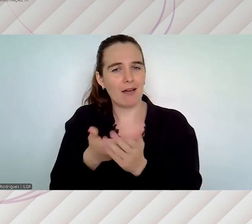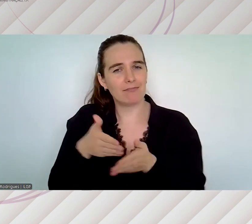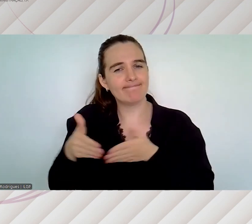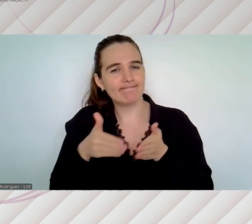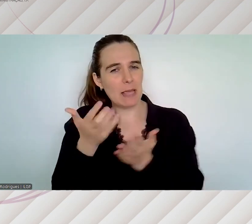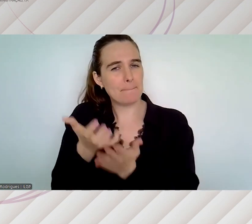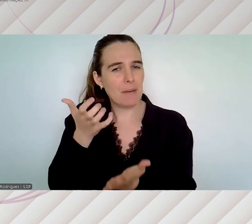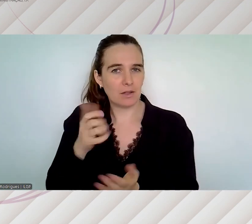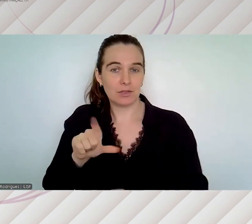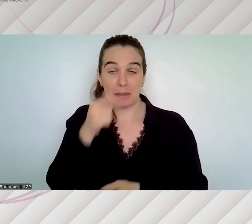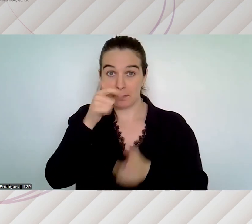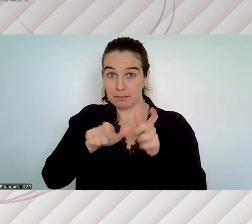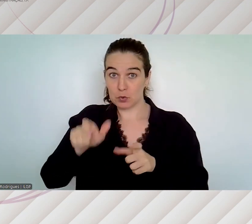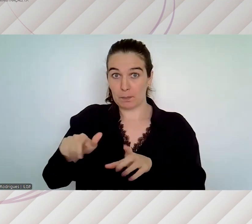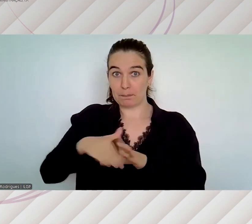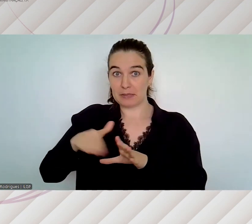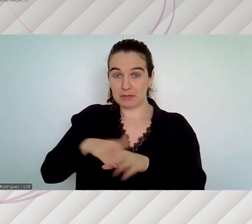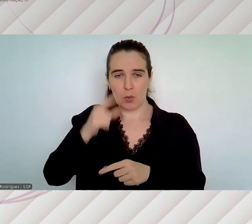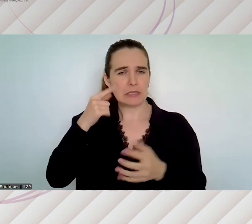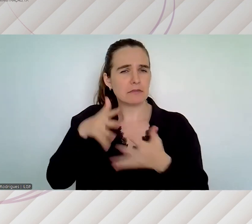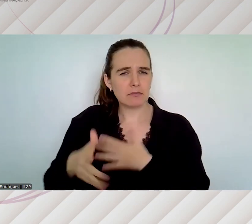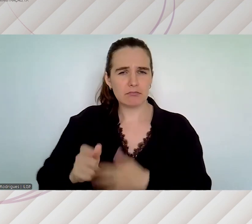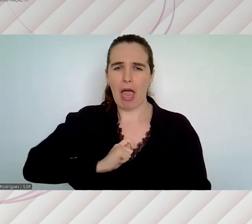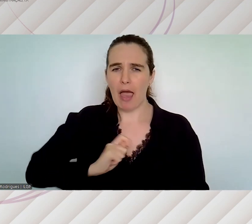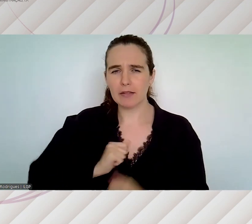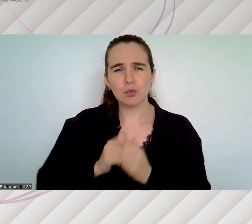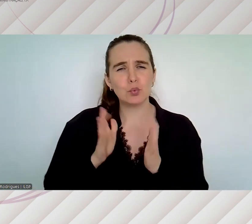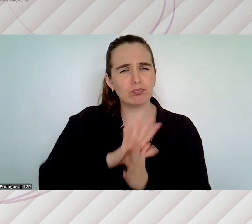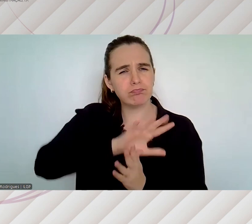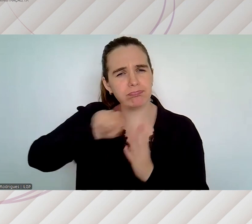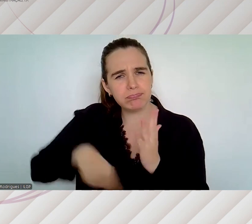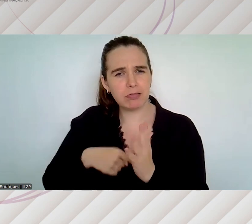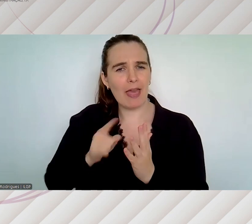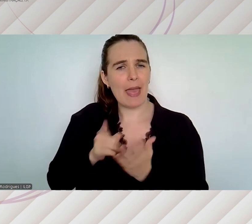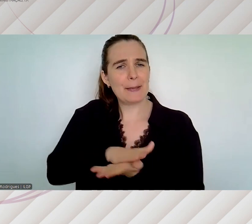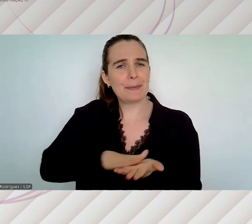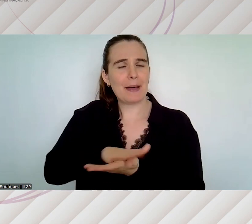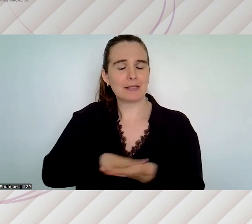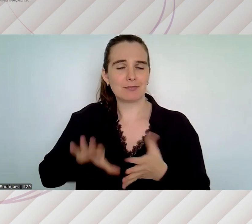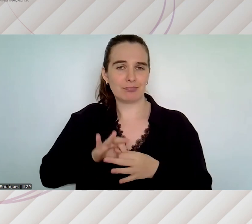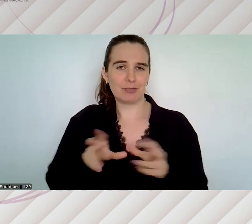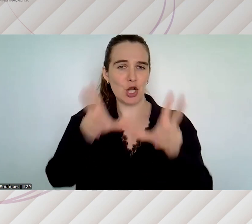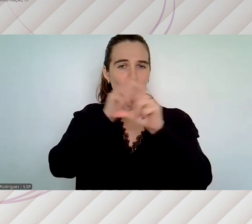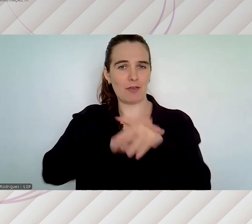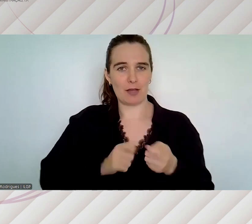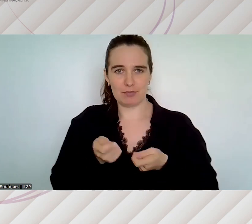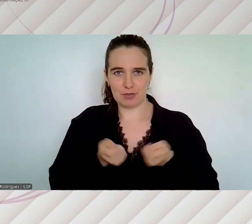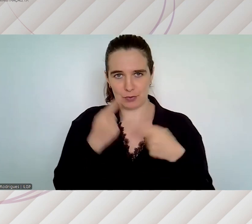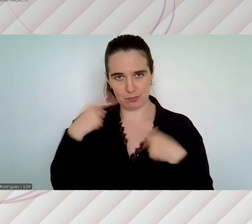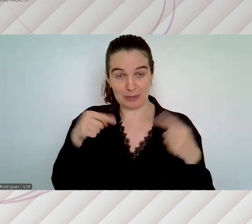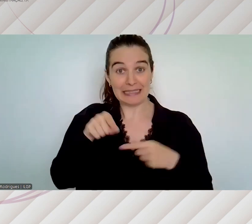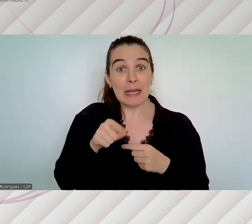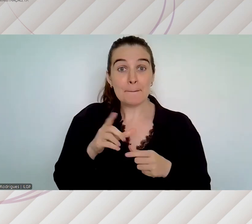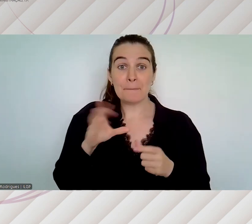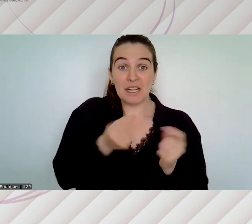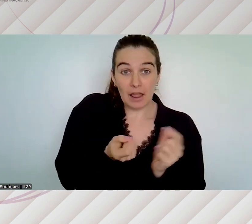para a participação cidadã, para a transparência, para a ética, como pilar de uma nova administração pública mais próxima, mais